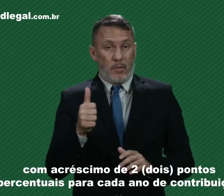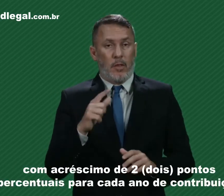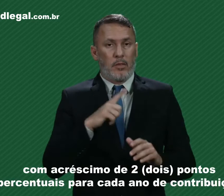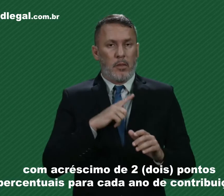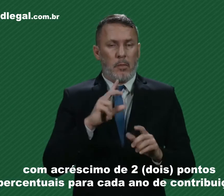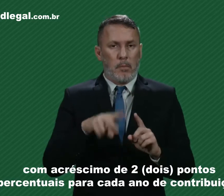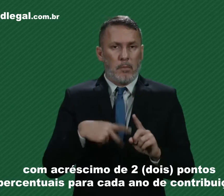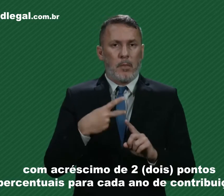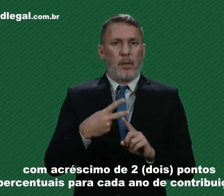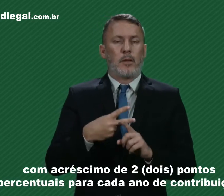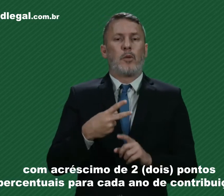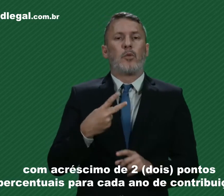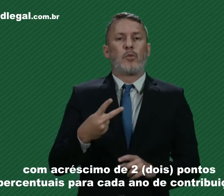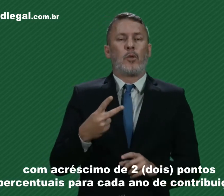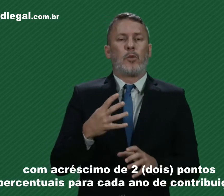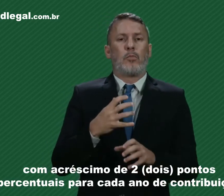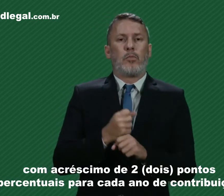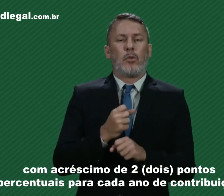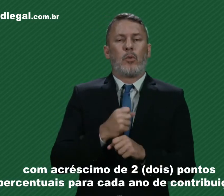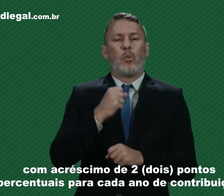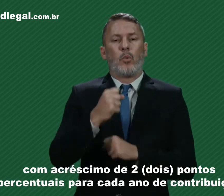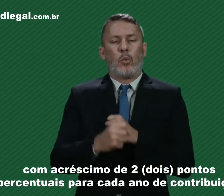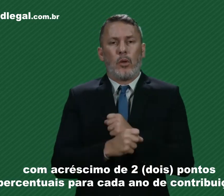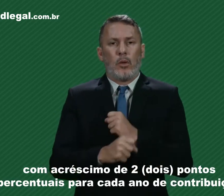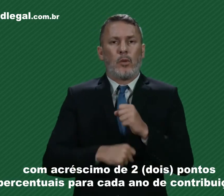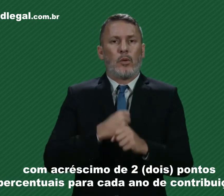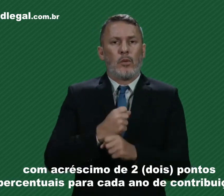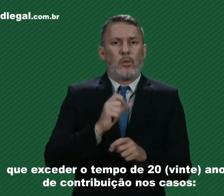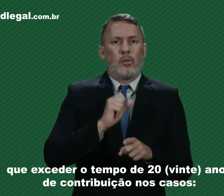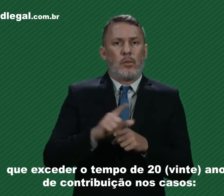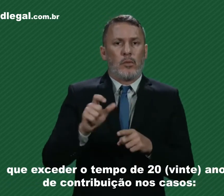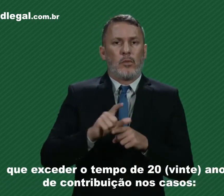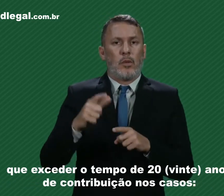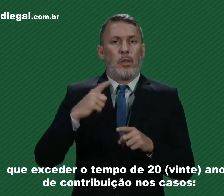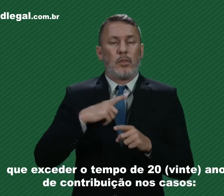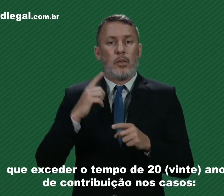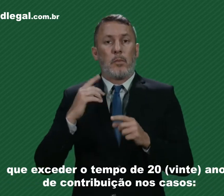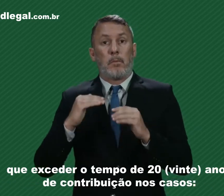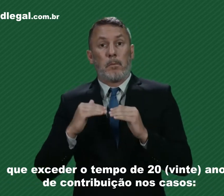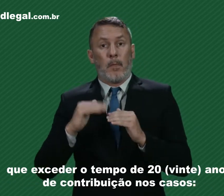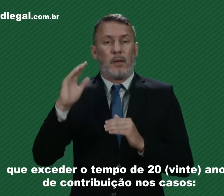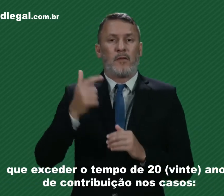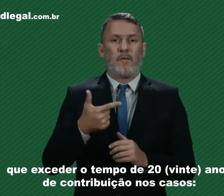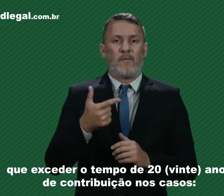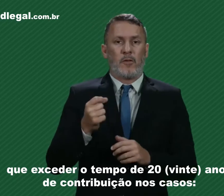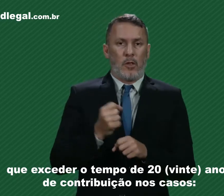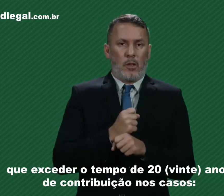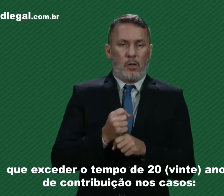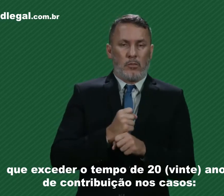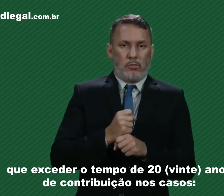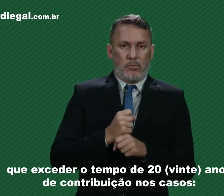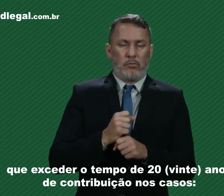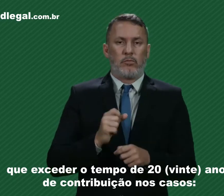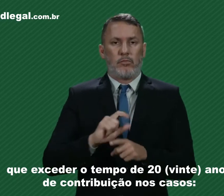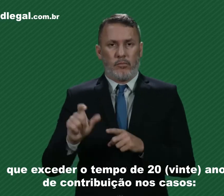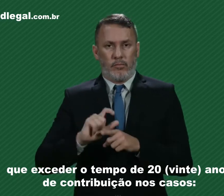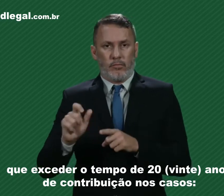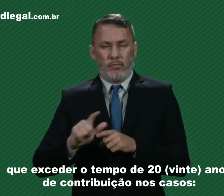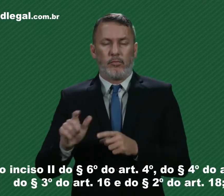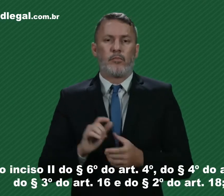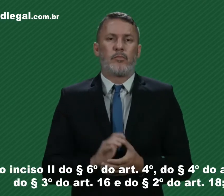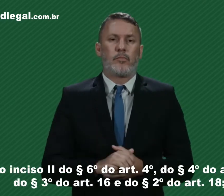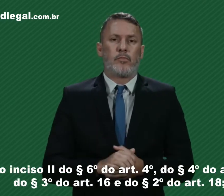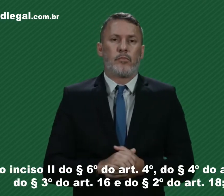com acréscimo de 2 pontos percentuais para cada ano de contribuição que exceder o tempo de 20 anos de contribuição, nos